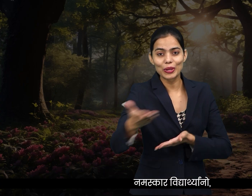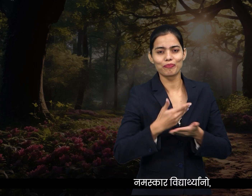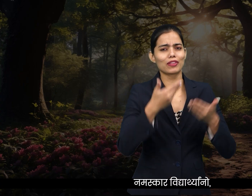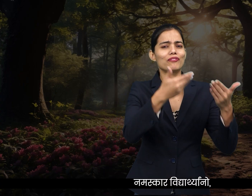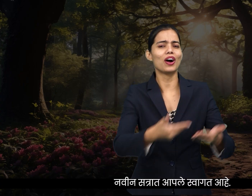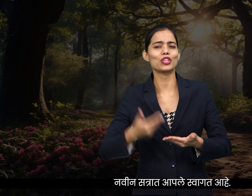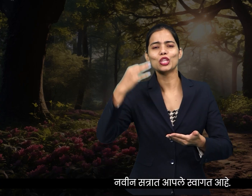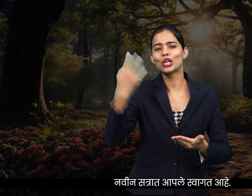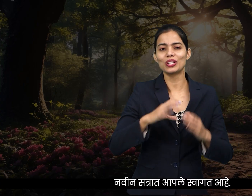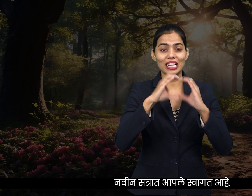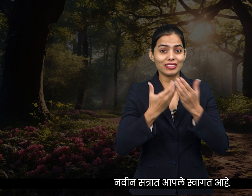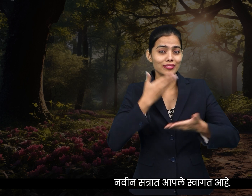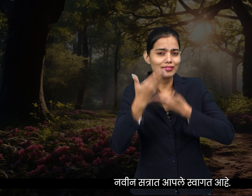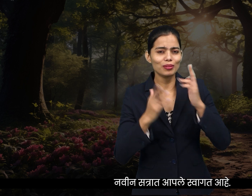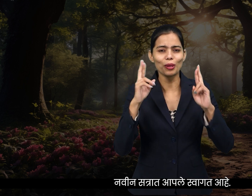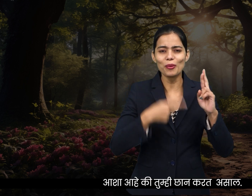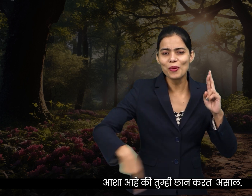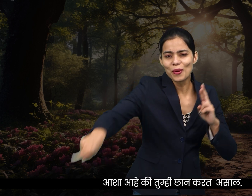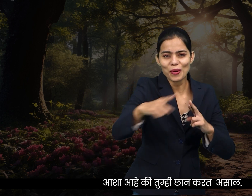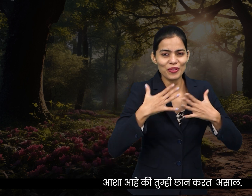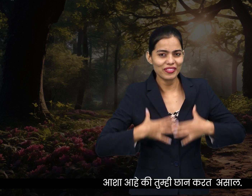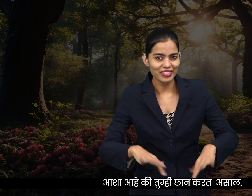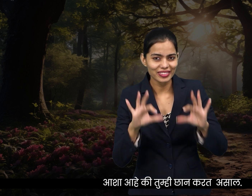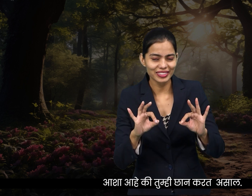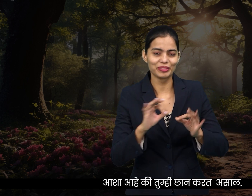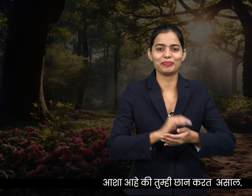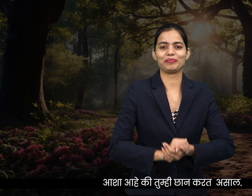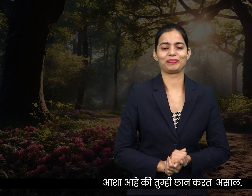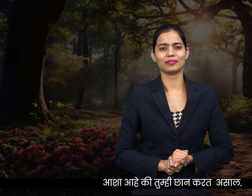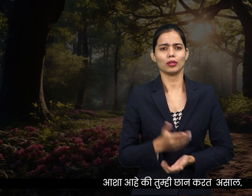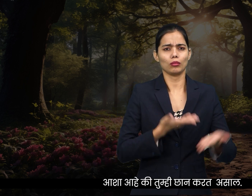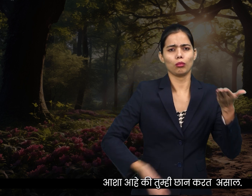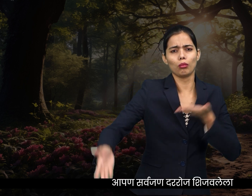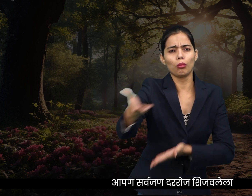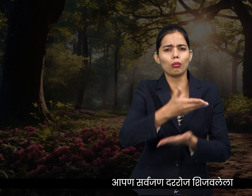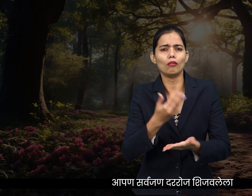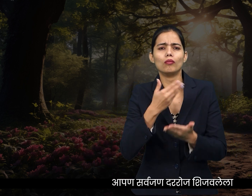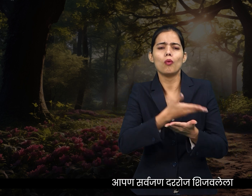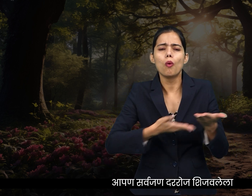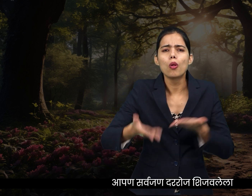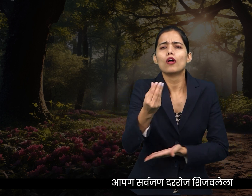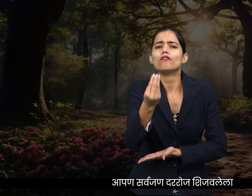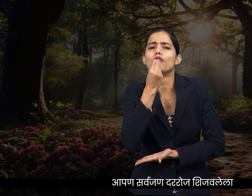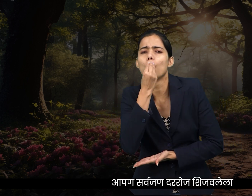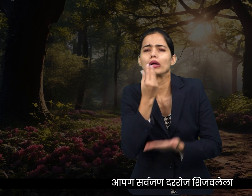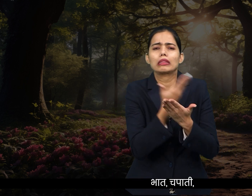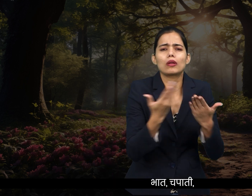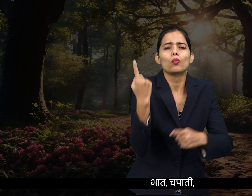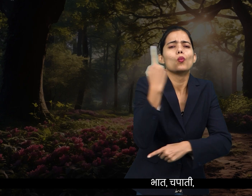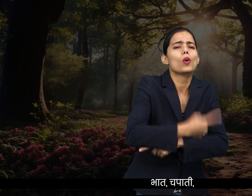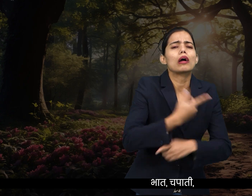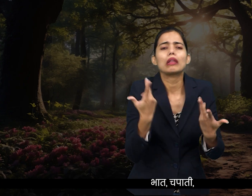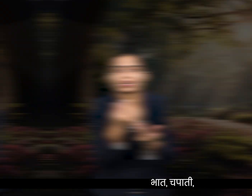नमस्कार विद्यार्थ्यांनो, नवीन सत्रात आपले स्वागत आहे. आशा आहे की तुम्ही छान करत असाल. आपण सर्वजण दररोज शिजवलेला